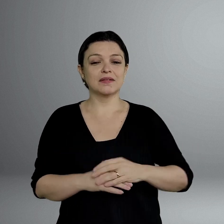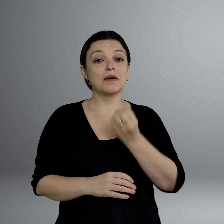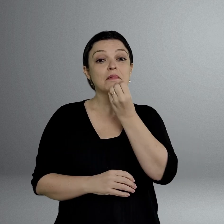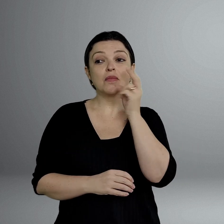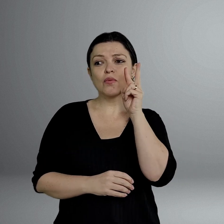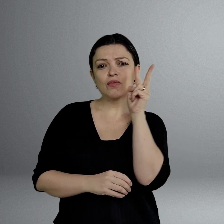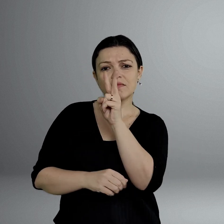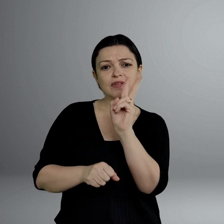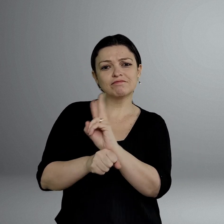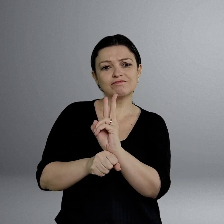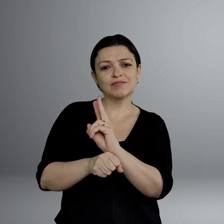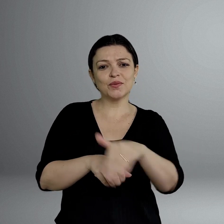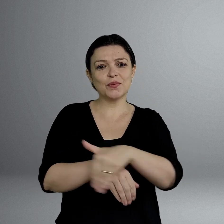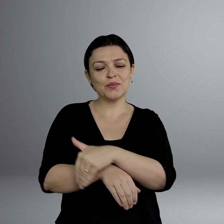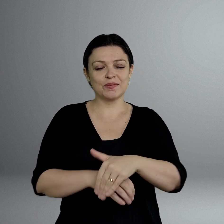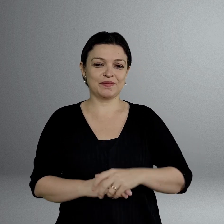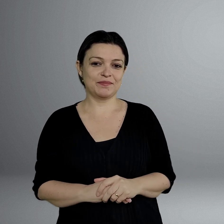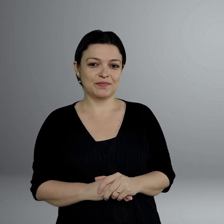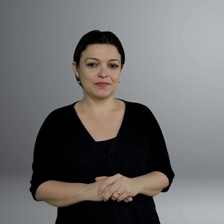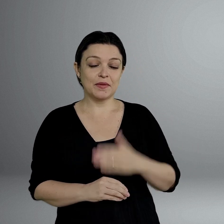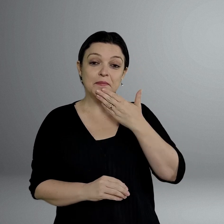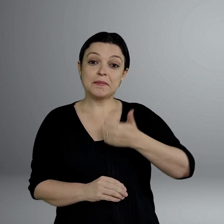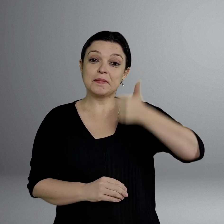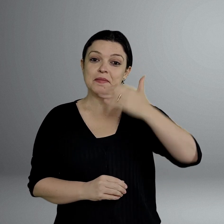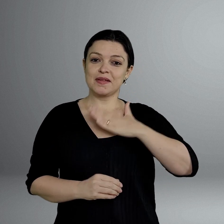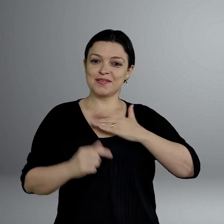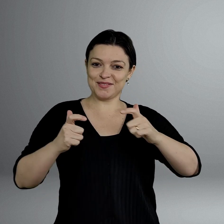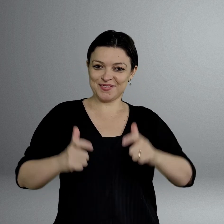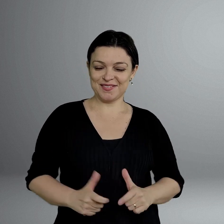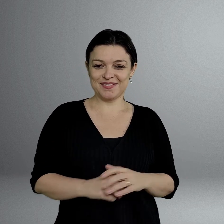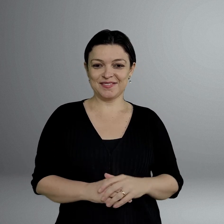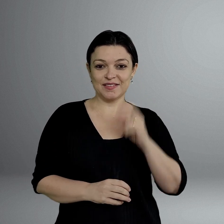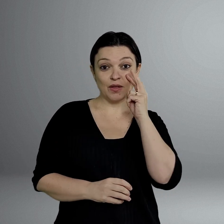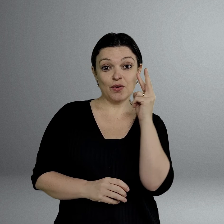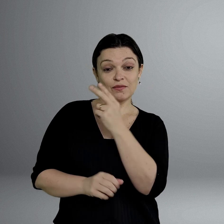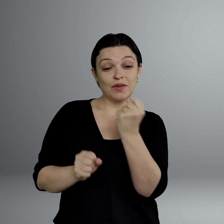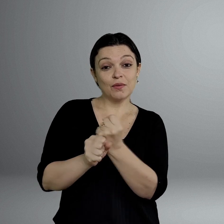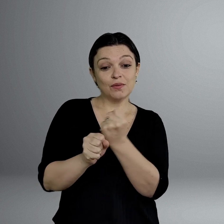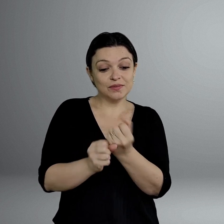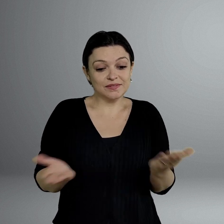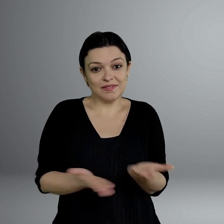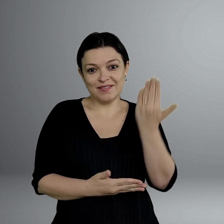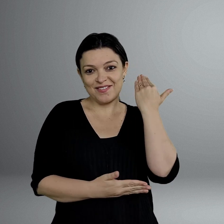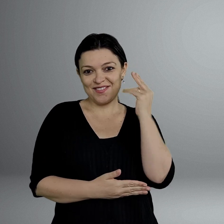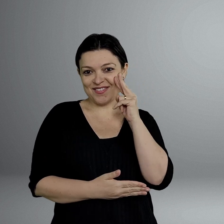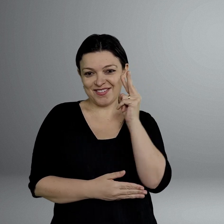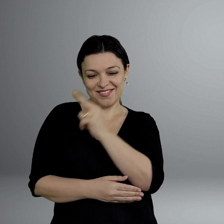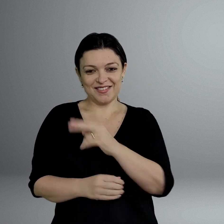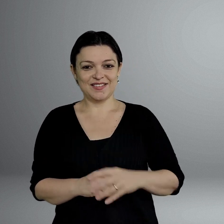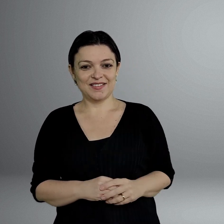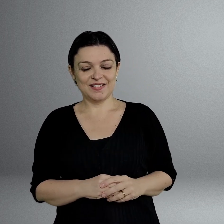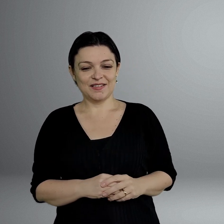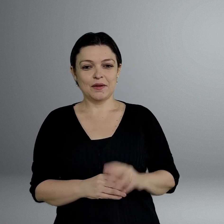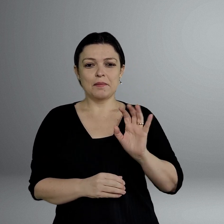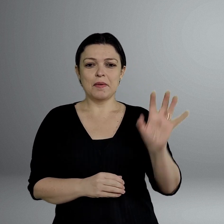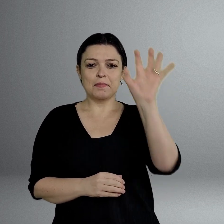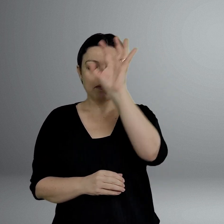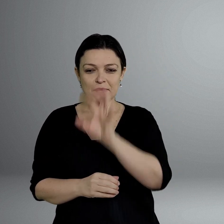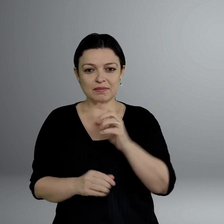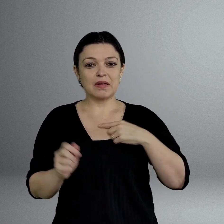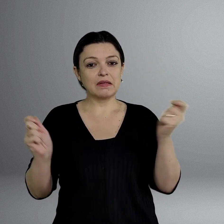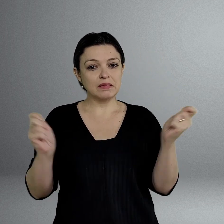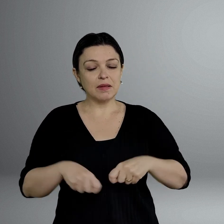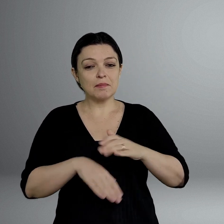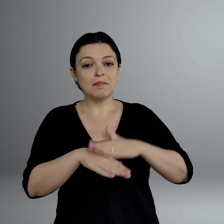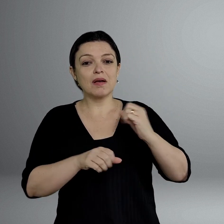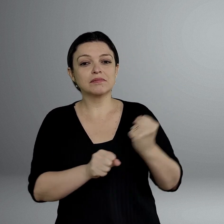mais. É bom ver minha rua sendo cuidada. Já tem melhoria na minha região. Eu passei por uma obra agora mesmo. Com as unidades